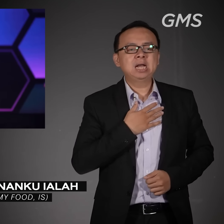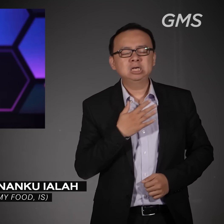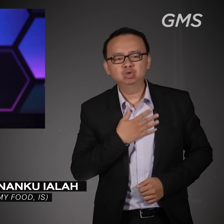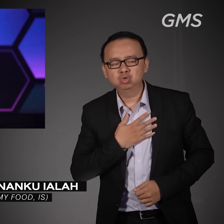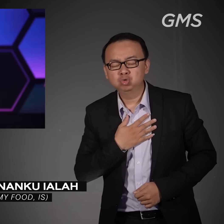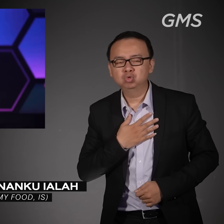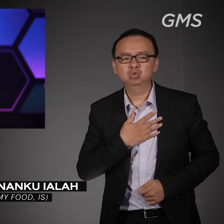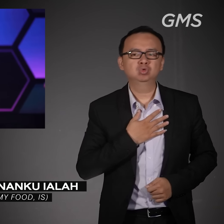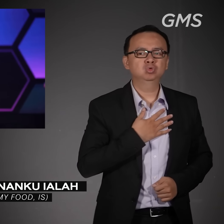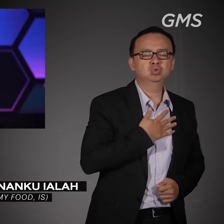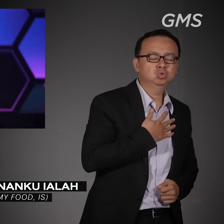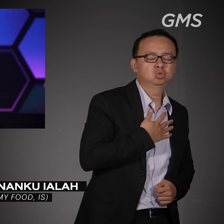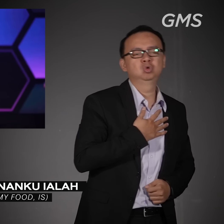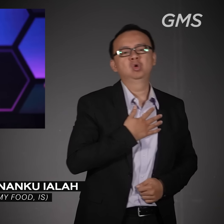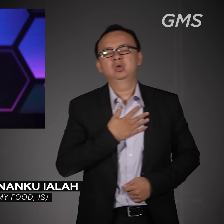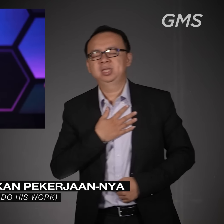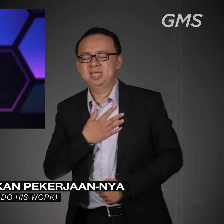Makananku